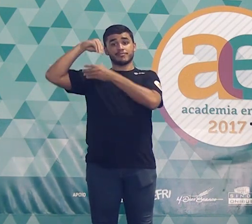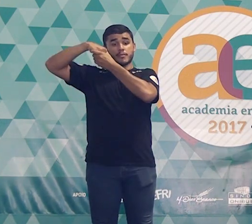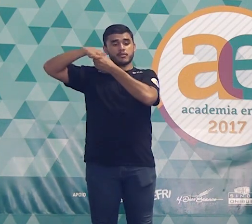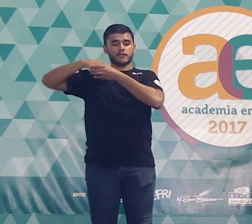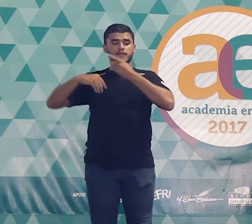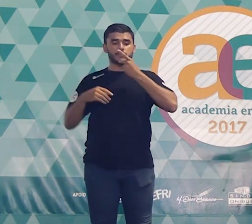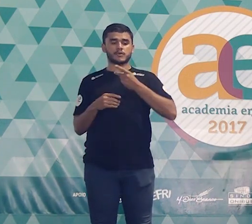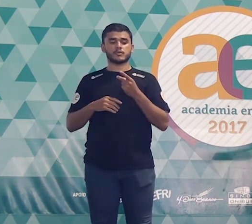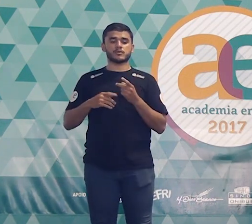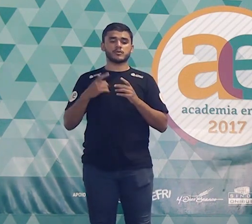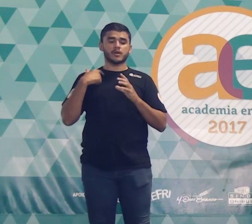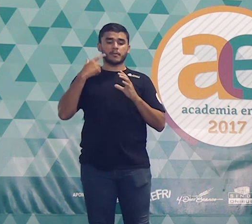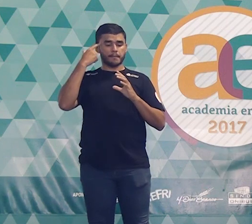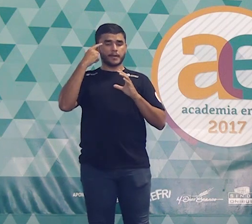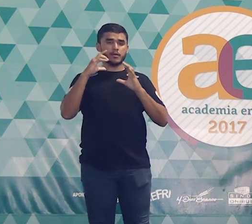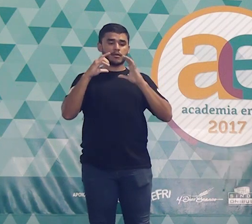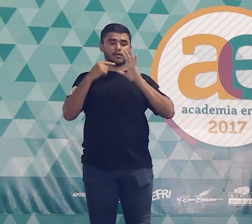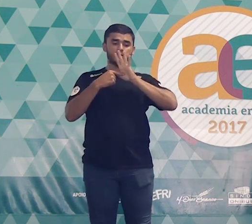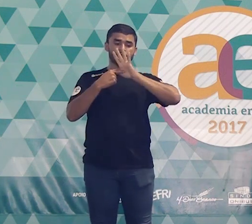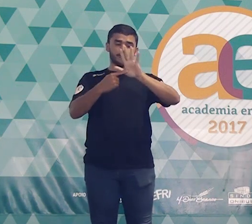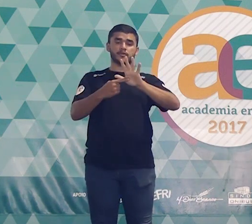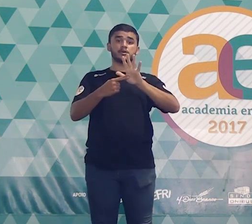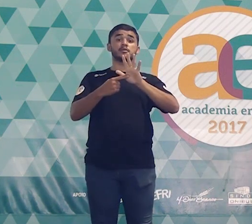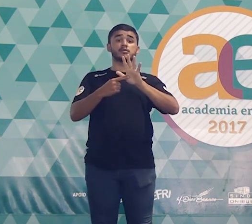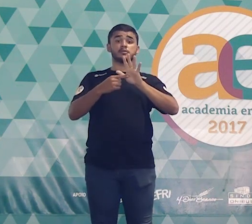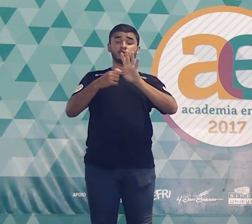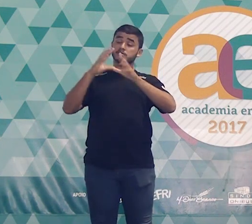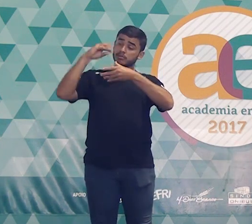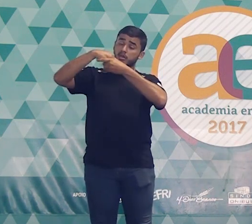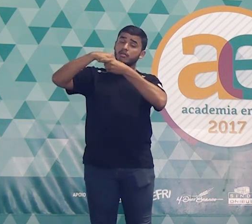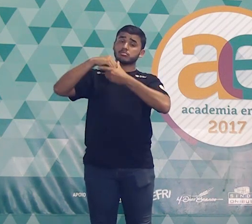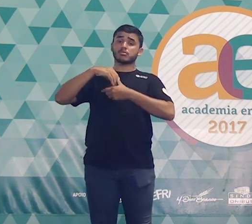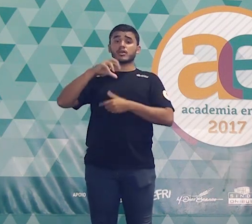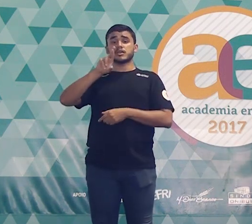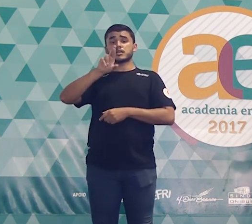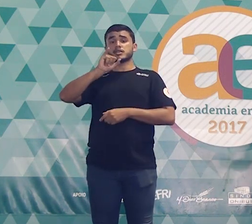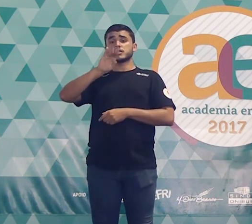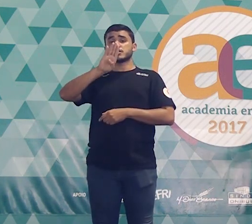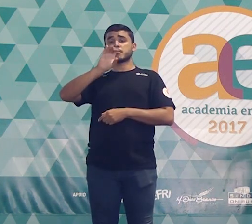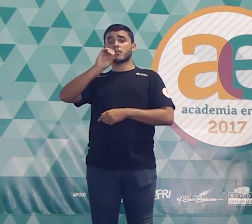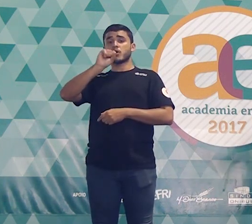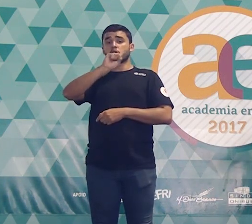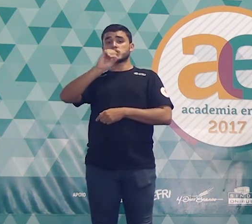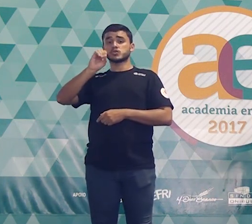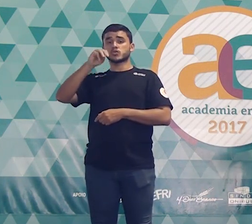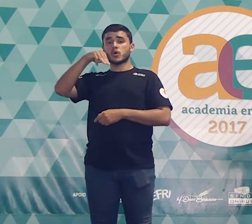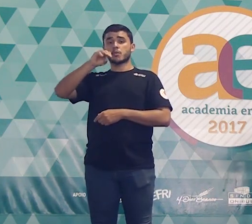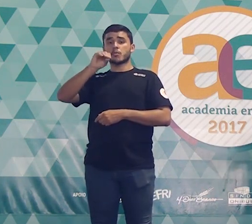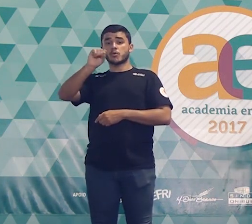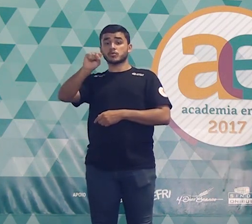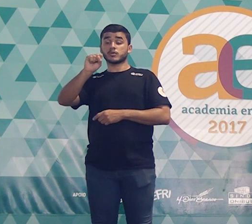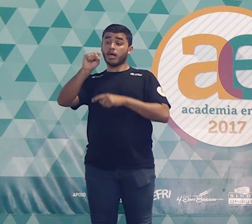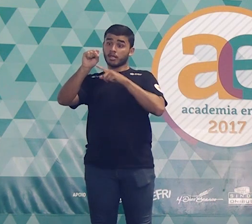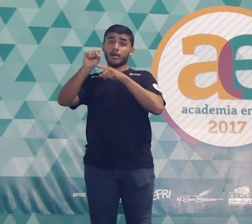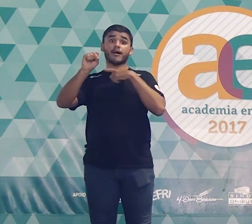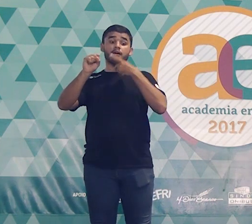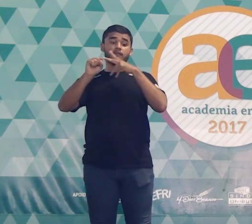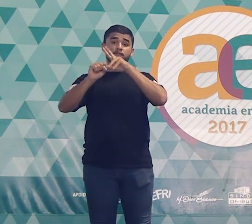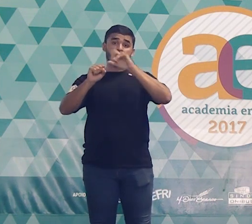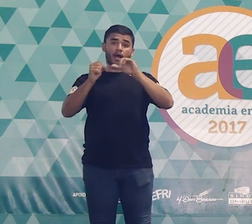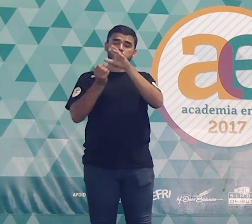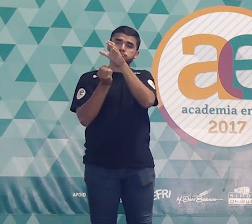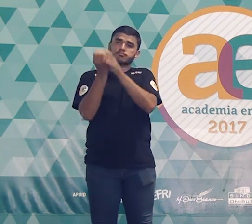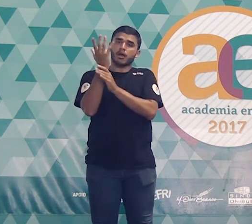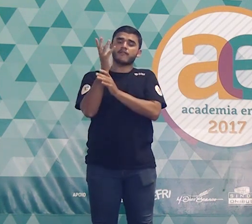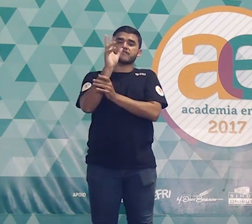rugoso existem ribossomos aderidos à sua membrana. Então, se o rugoso tem ribossomos aderidos à sua